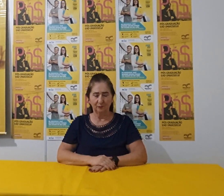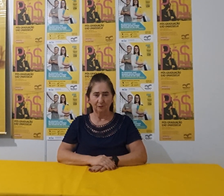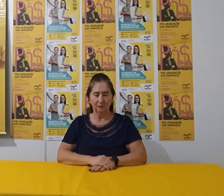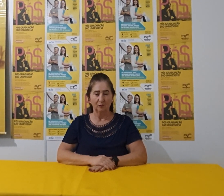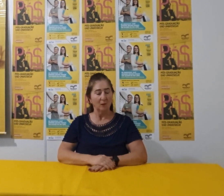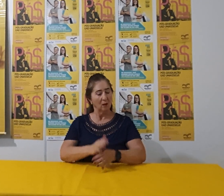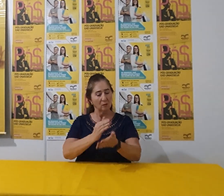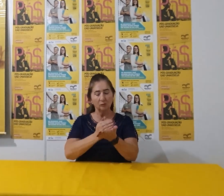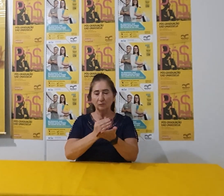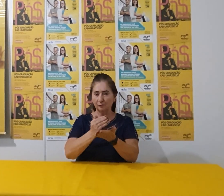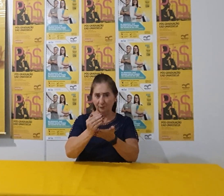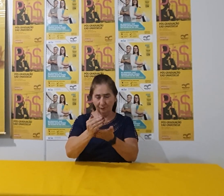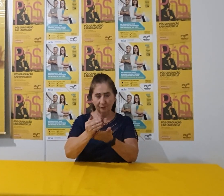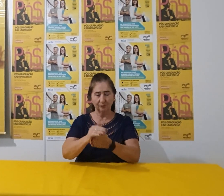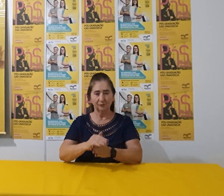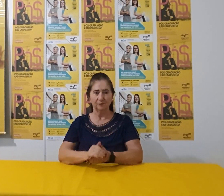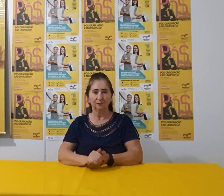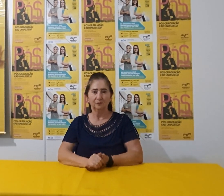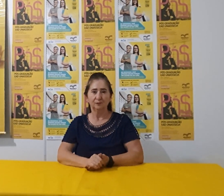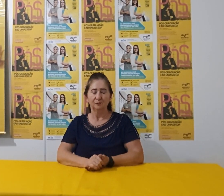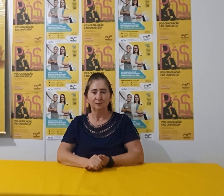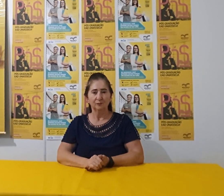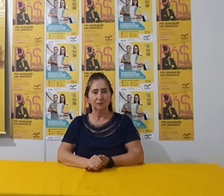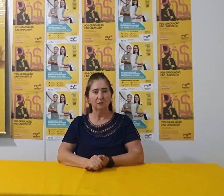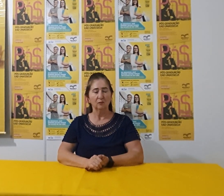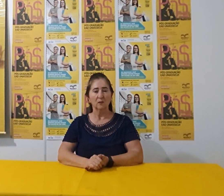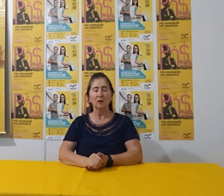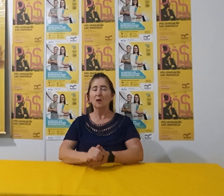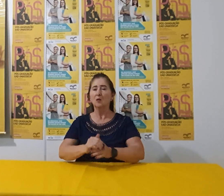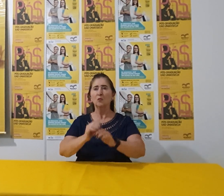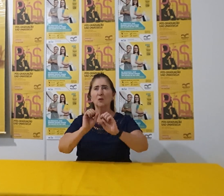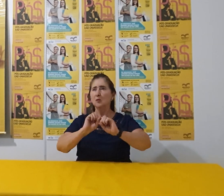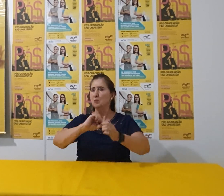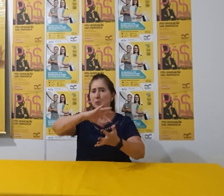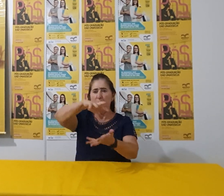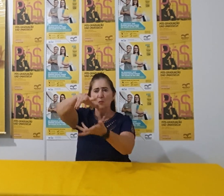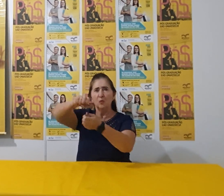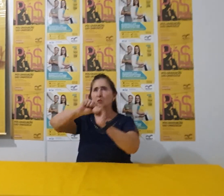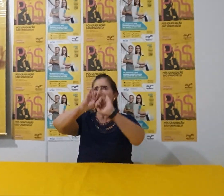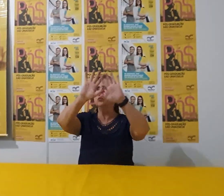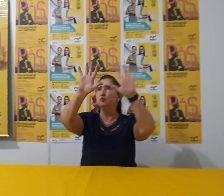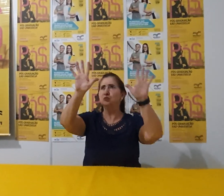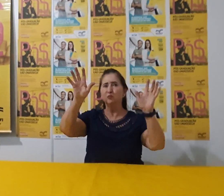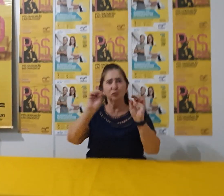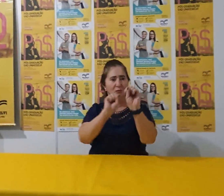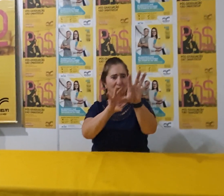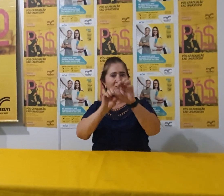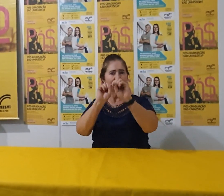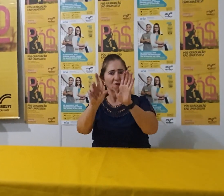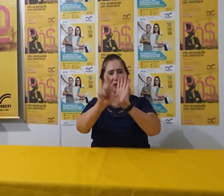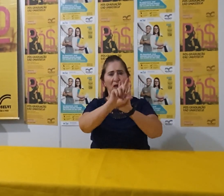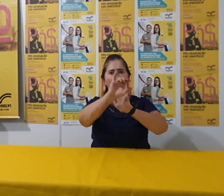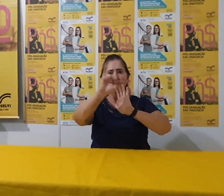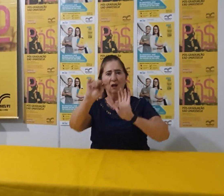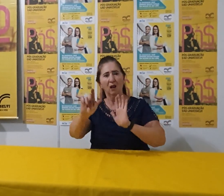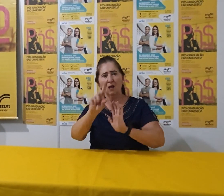Introdução. Com a universalização do ensino através da Lei de Diretrizes e Bases da